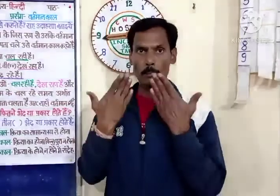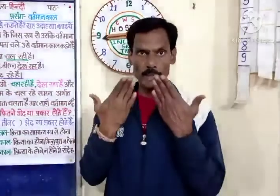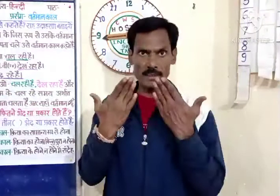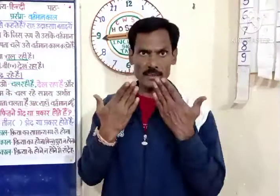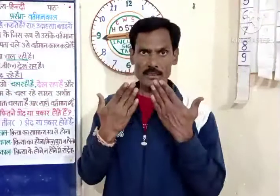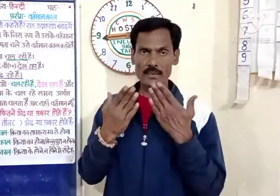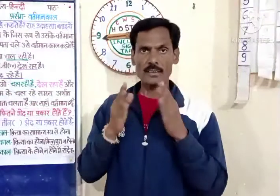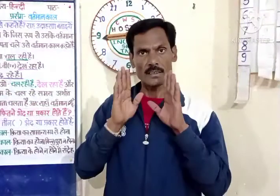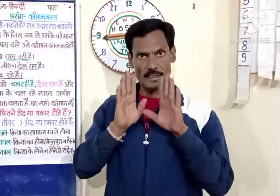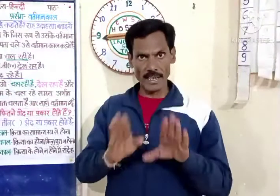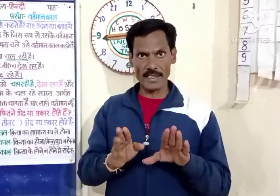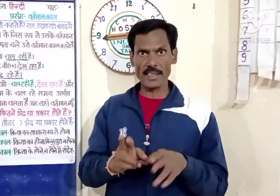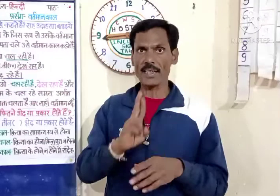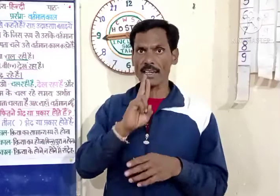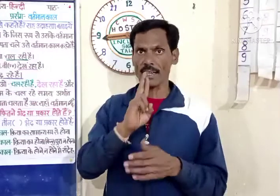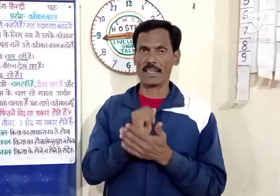पढ़ रहे हैं।